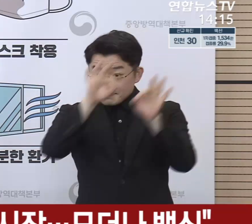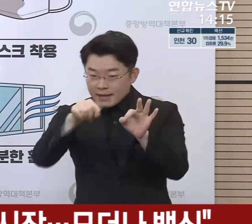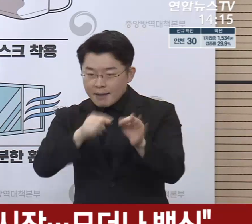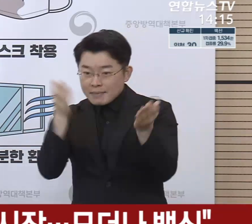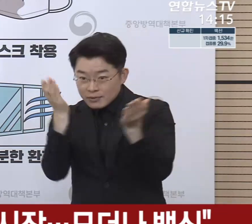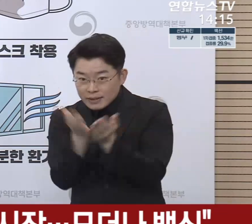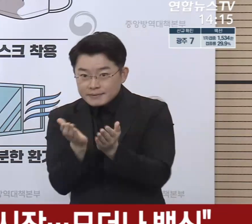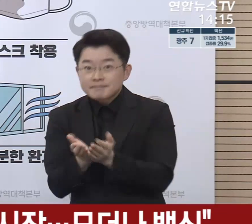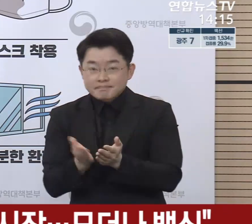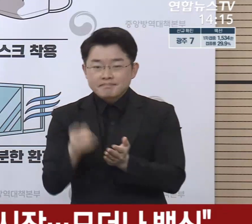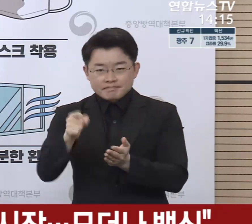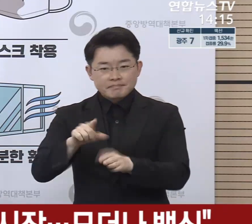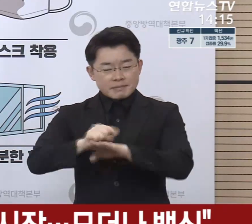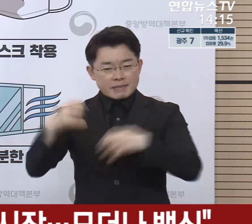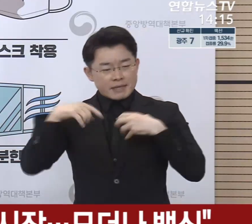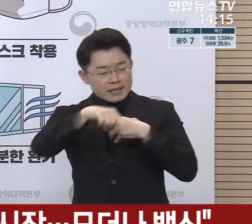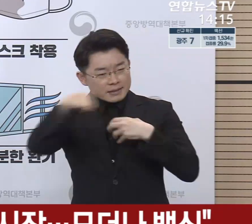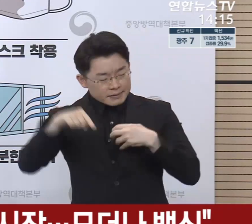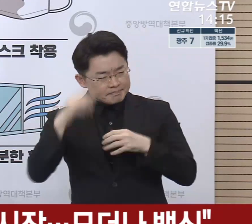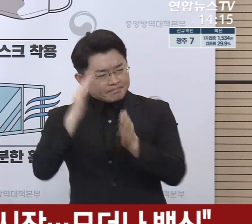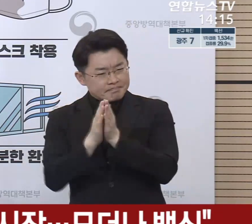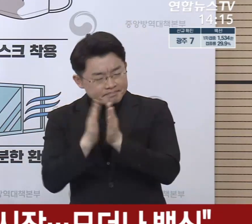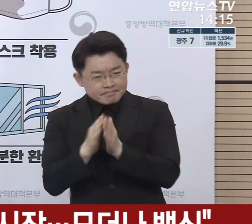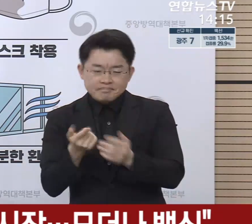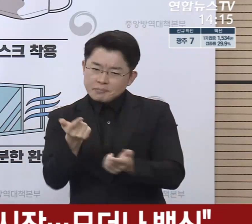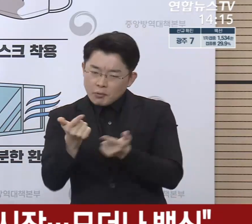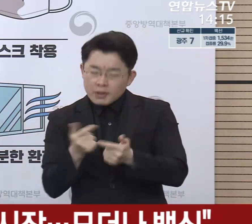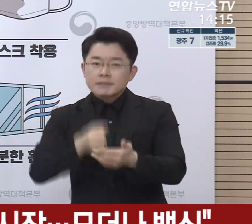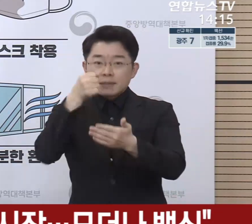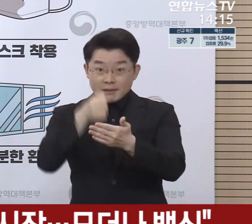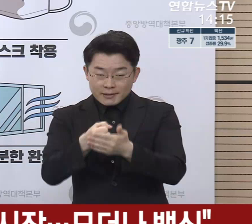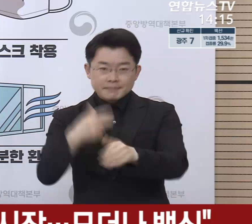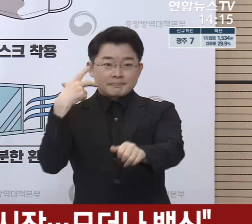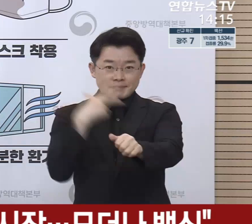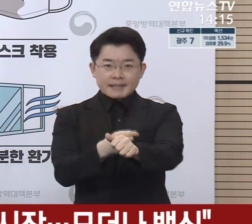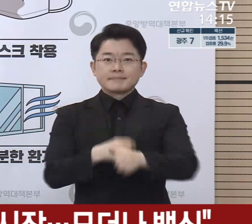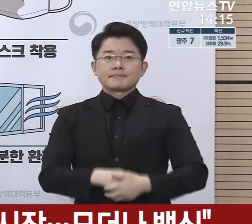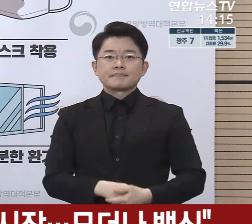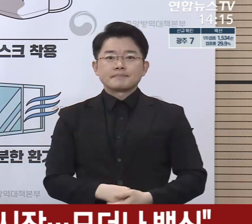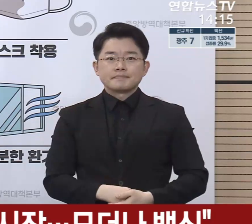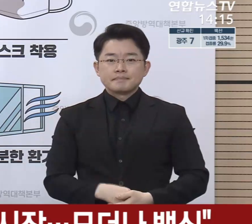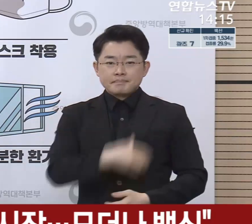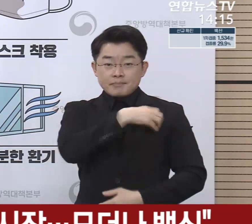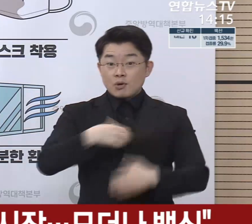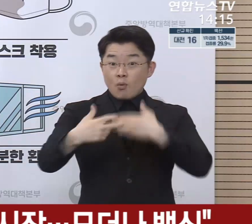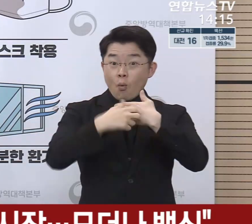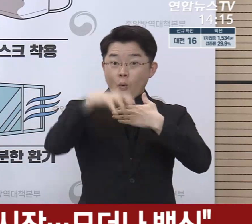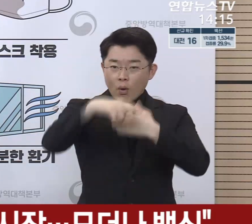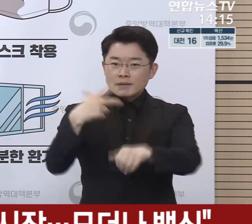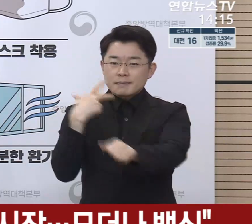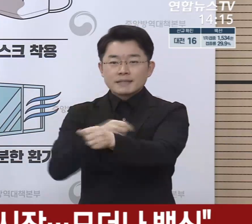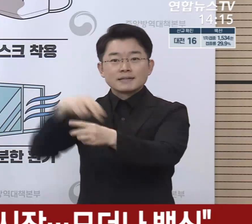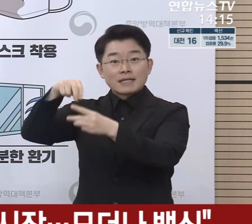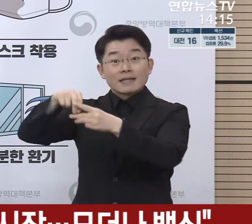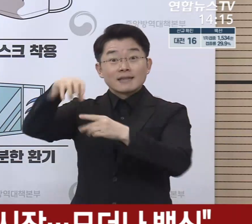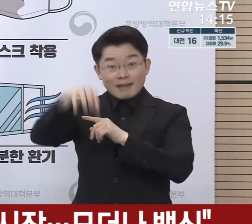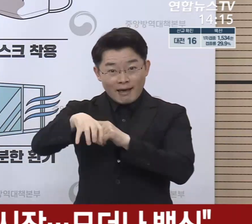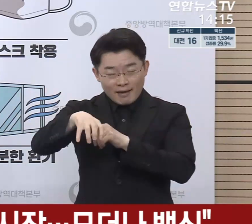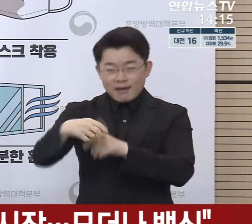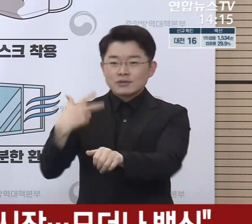범위 내에서 지자체 자체 계획을 수립하여 대상자를 선정하고 보건소, 예방접종센터